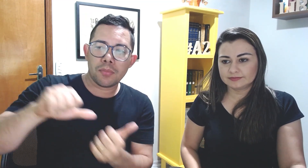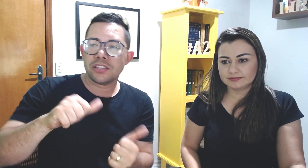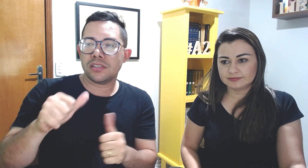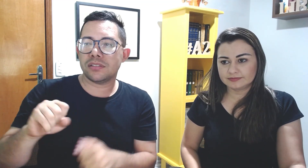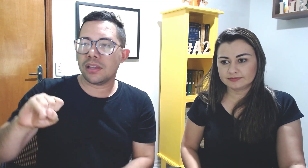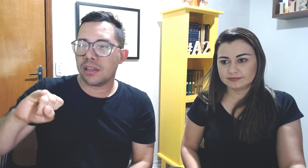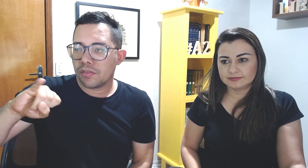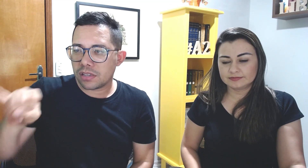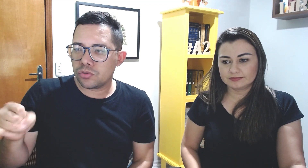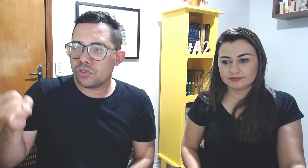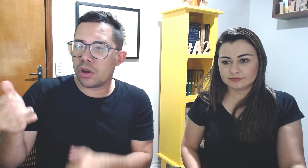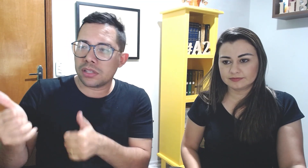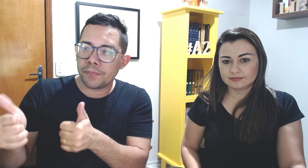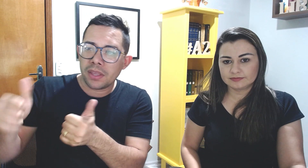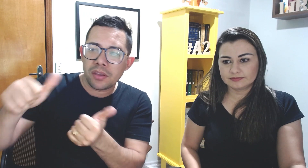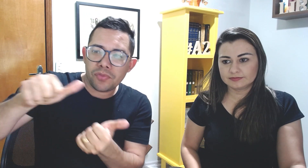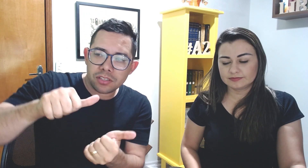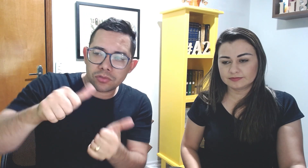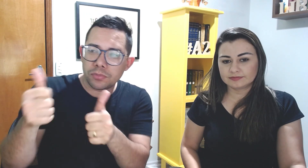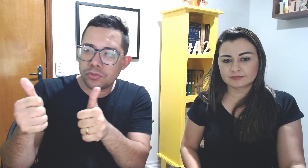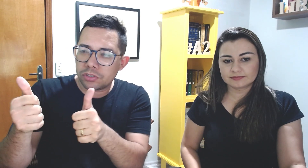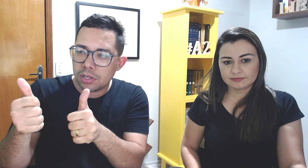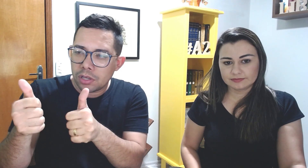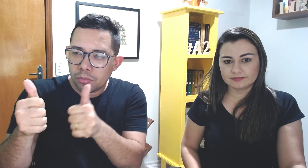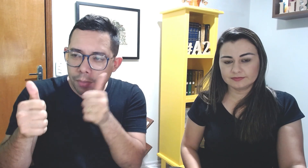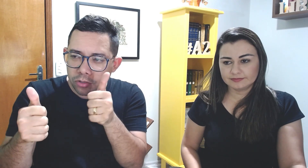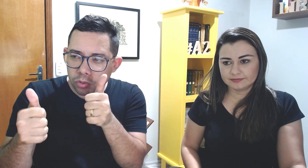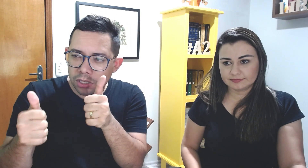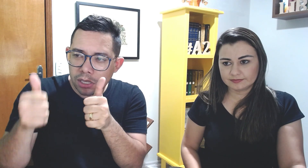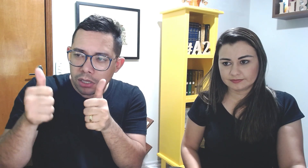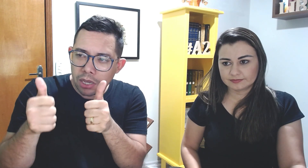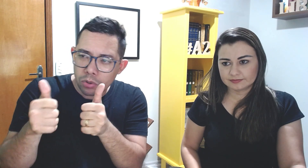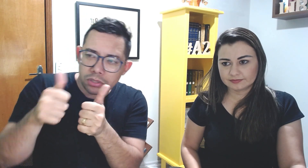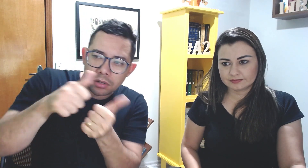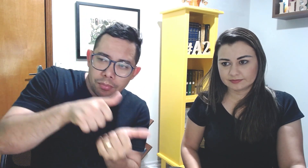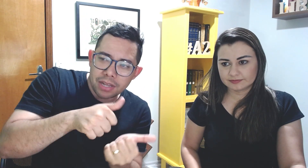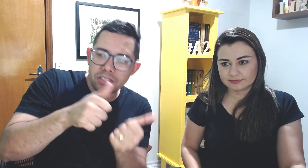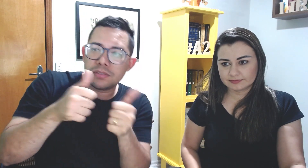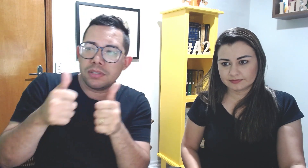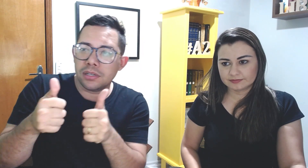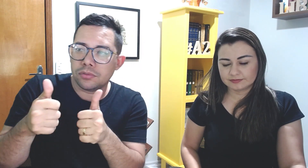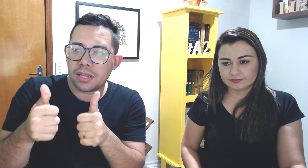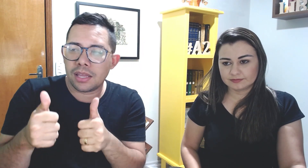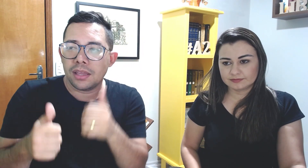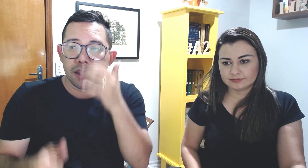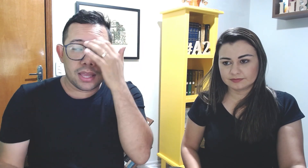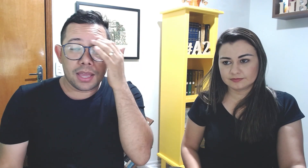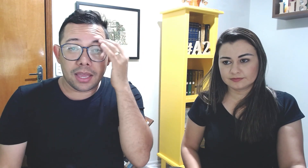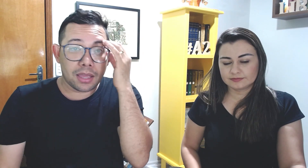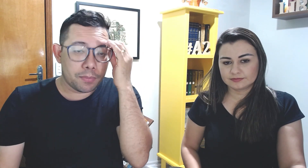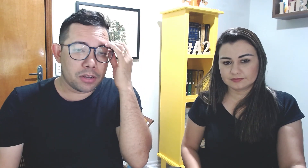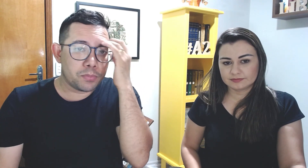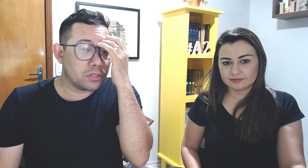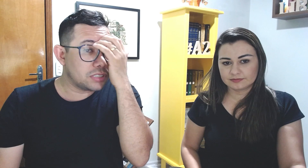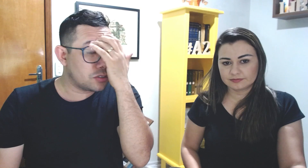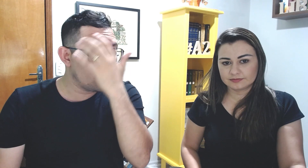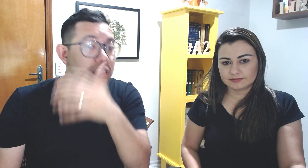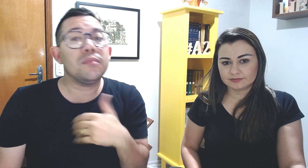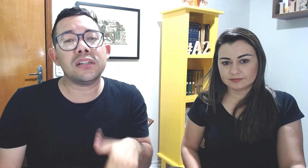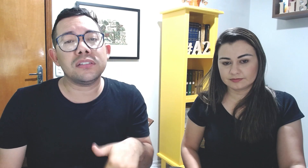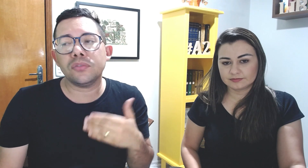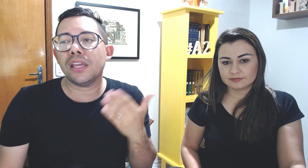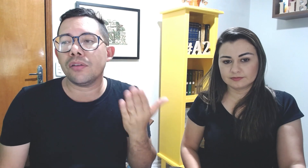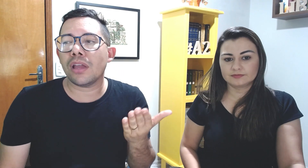João Batista faz o J e faz como se fosse uma pessoa aqui e a outra batizando, né? Pelo processo